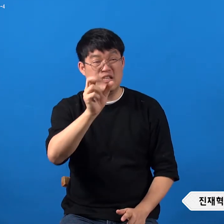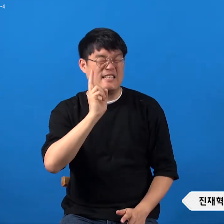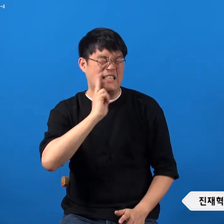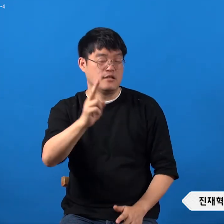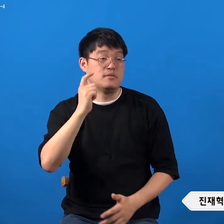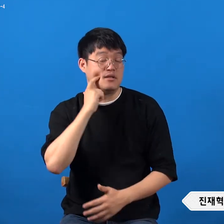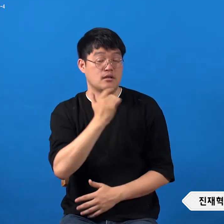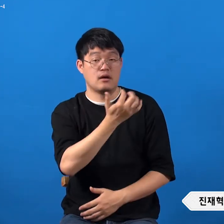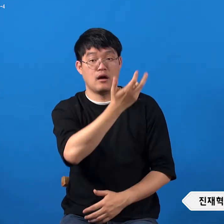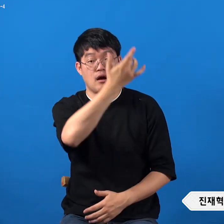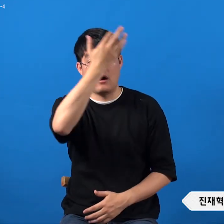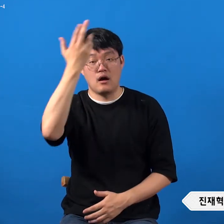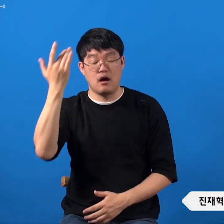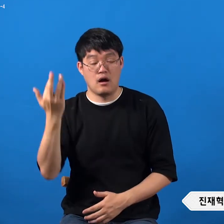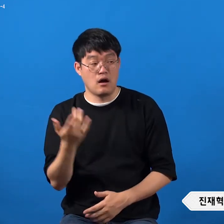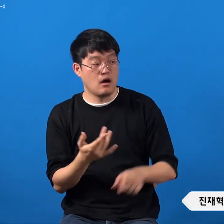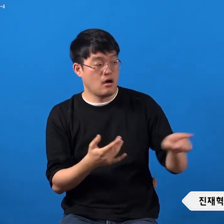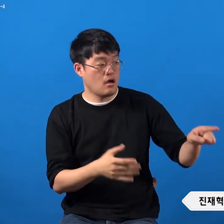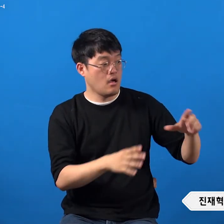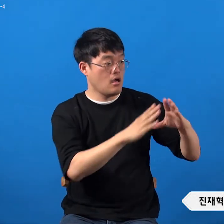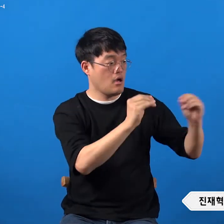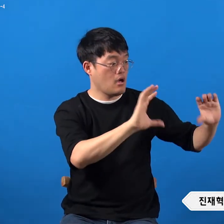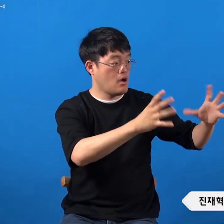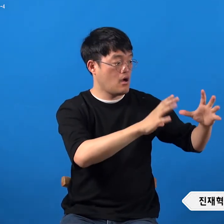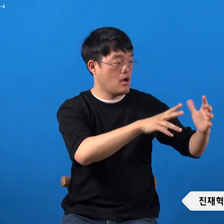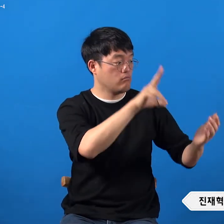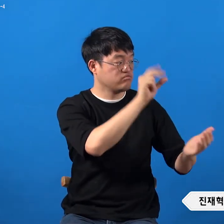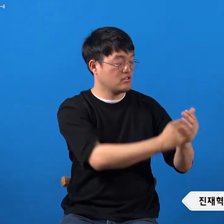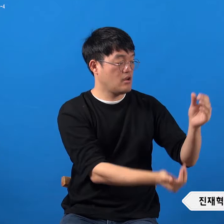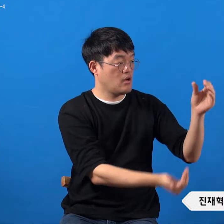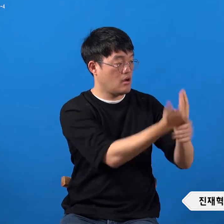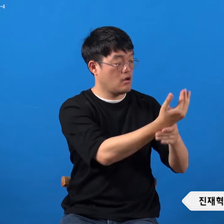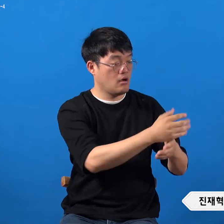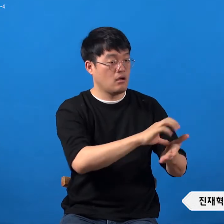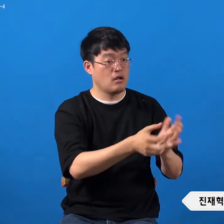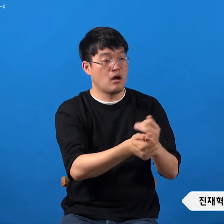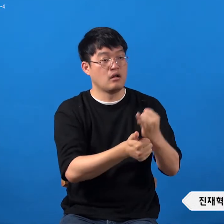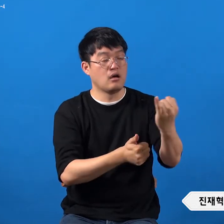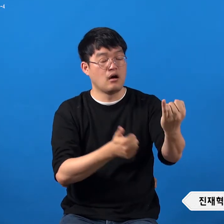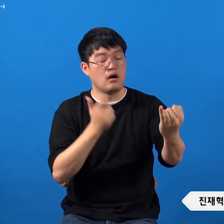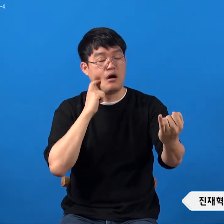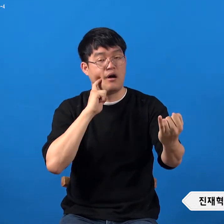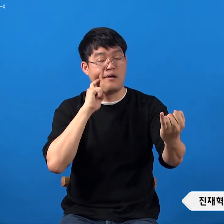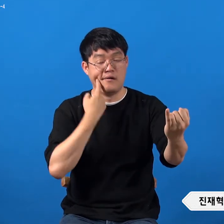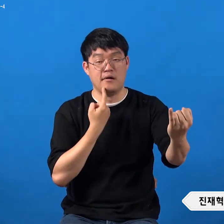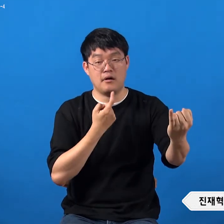심히 아름다워 문제가 될 만한 이 사라의 모습을 보십시오.